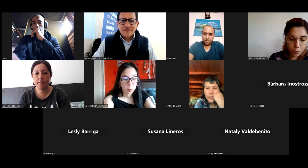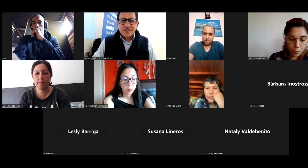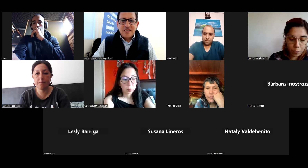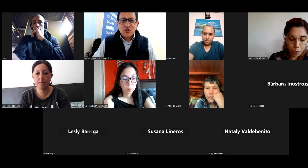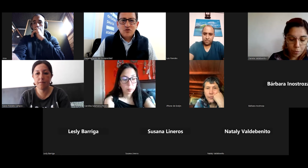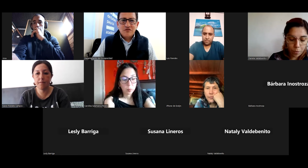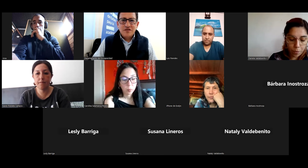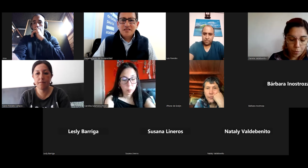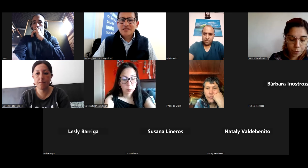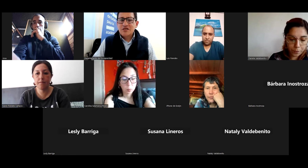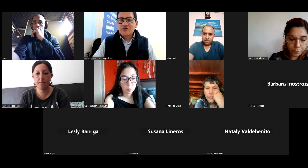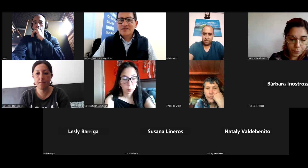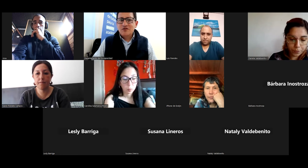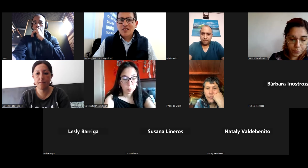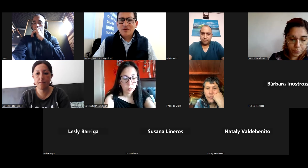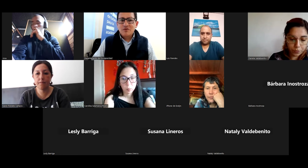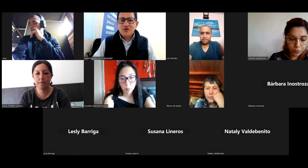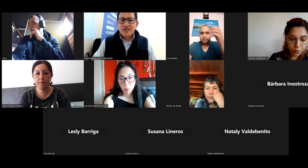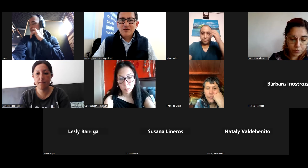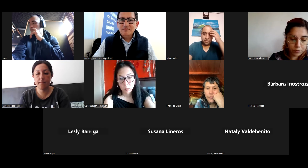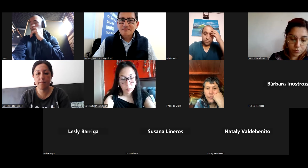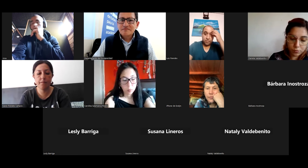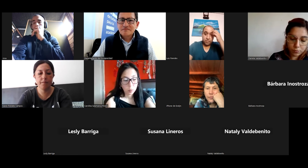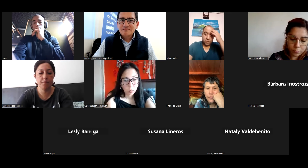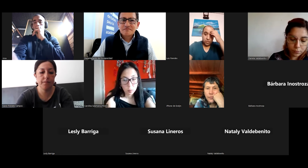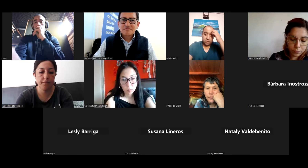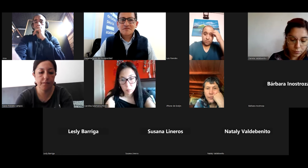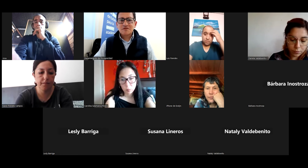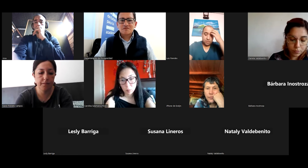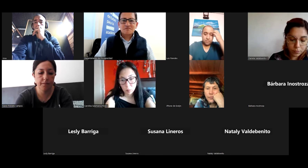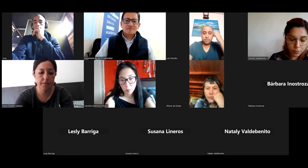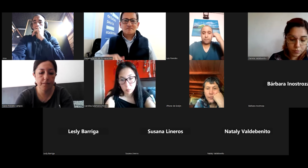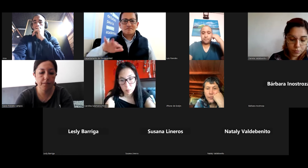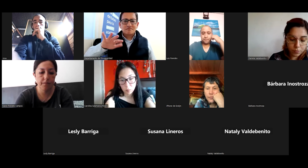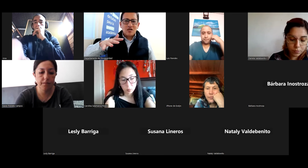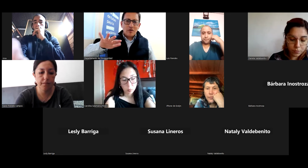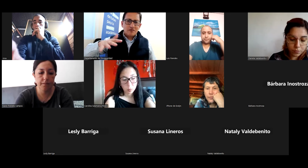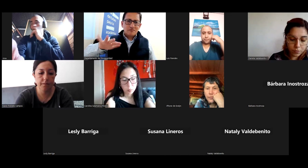¿Se le ha hecho muy difícil? ¿Se le ha hecho fácil lo que hemos visto hasta ahora? ¿O no? Más o menos.